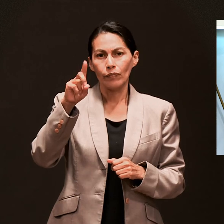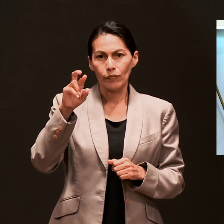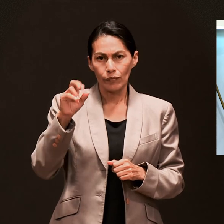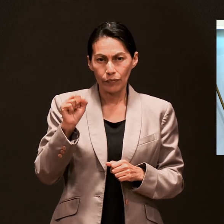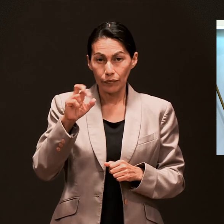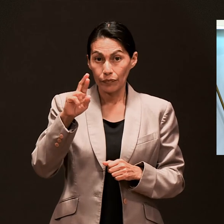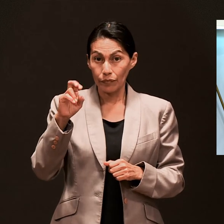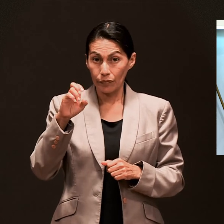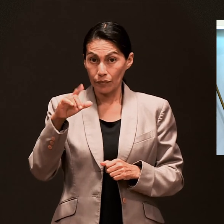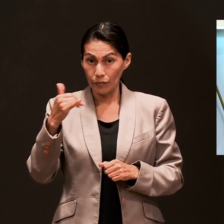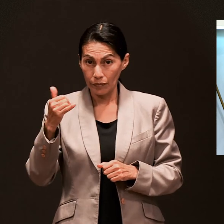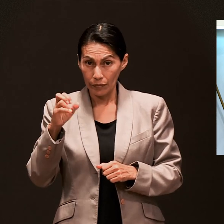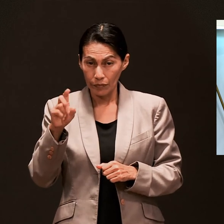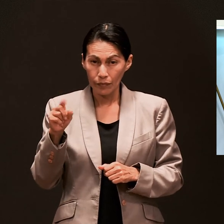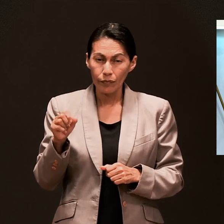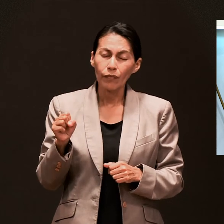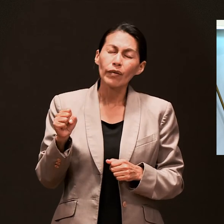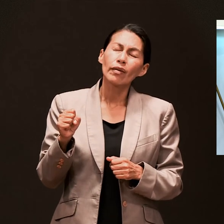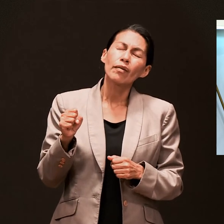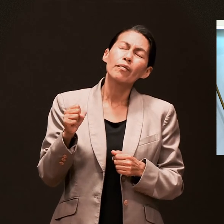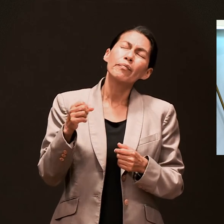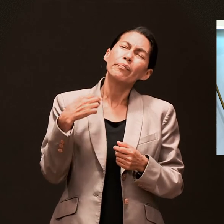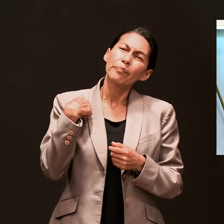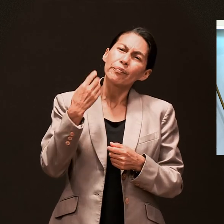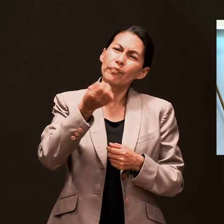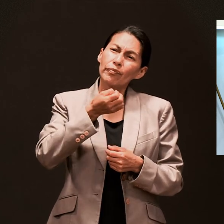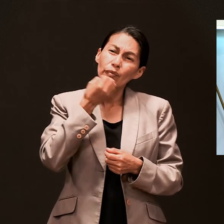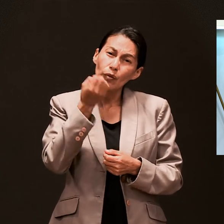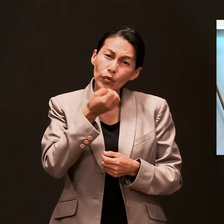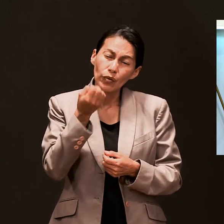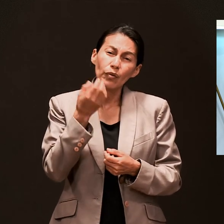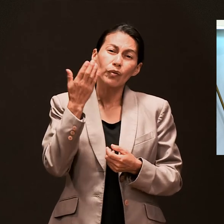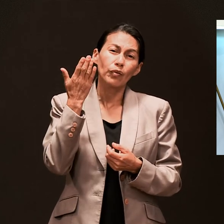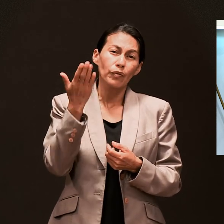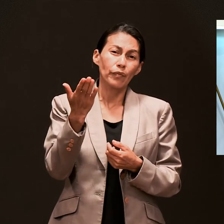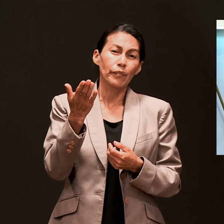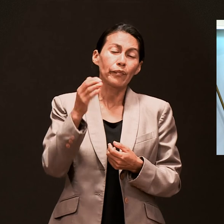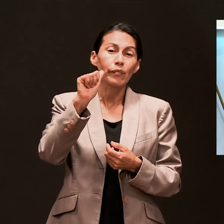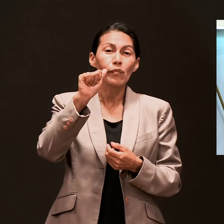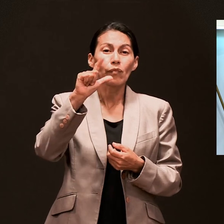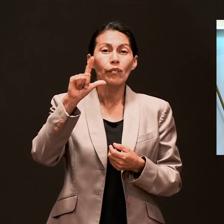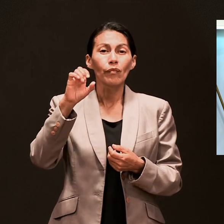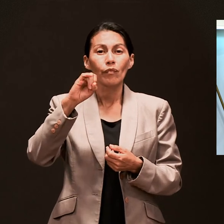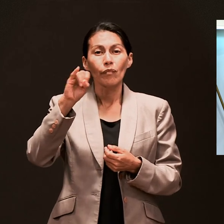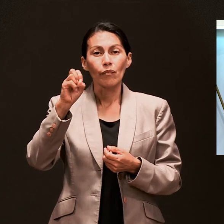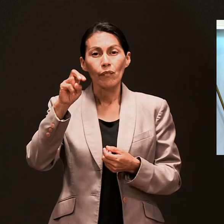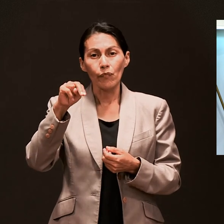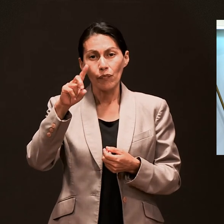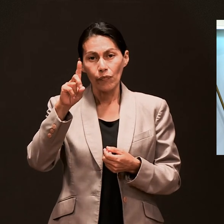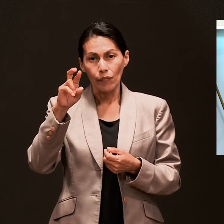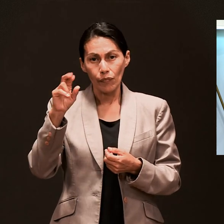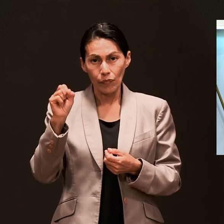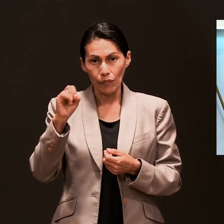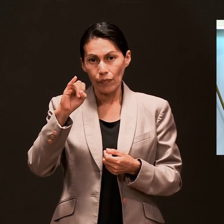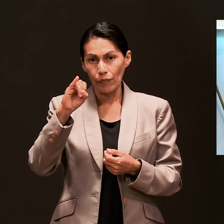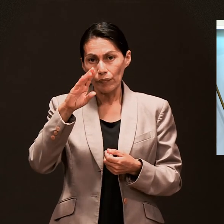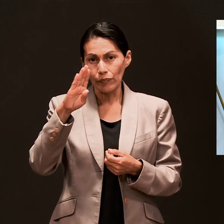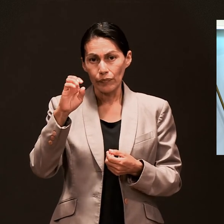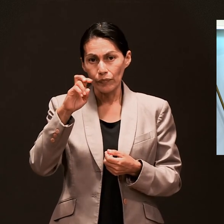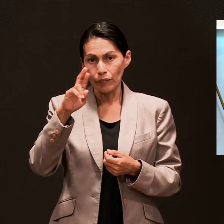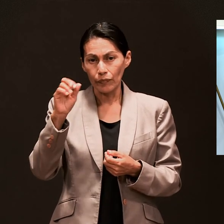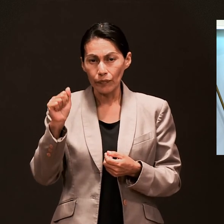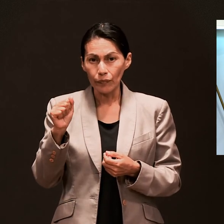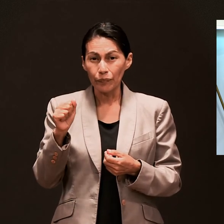Reyes Saludos y bendiciones Quisiera hacer un pedido a favor de María Ibarra que